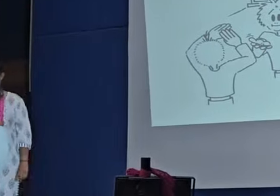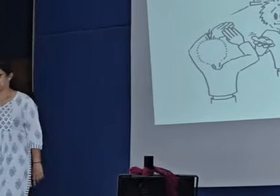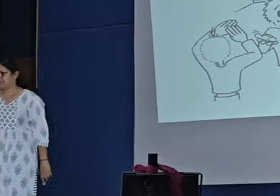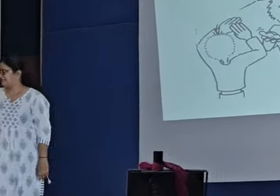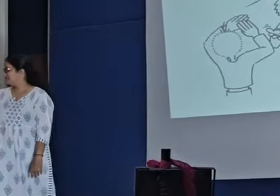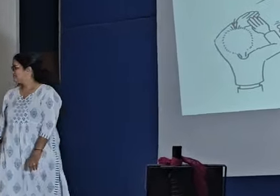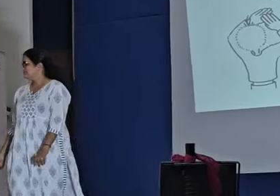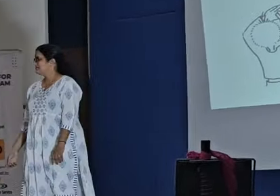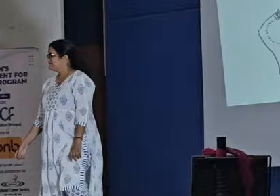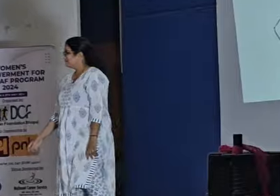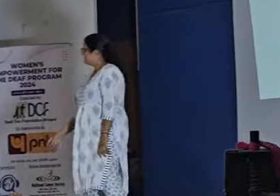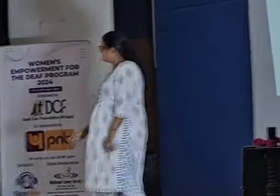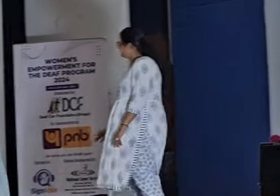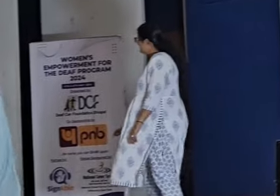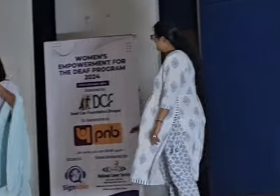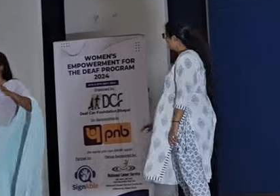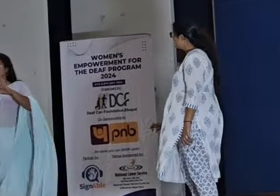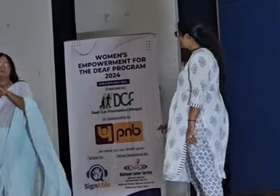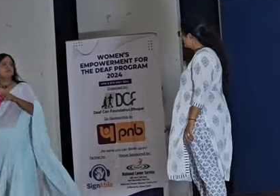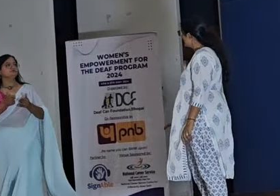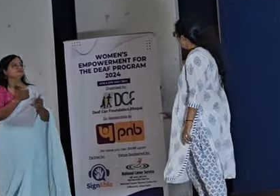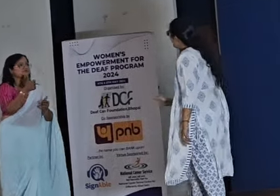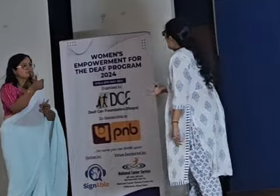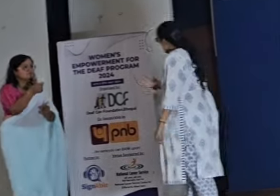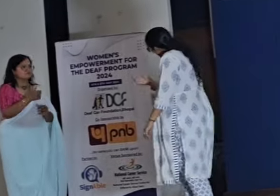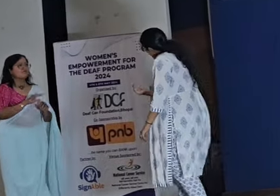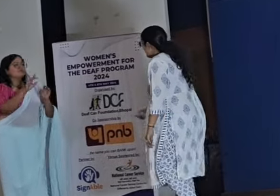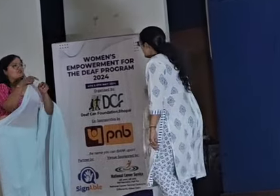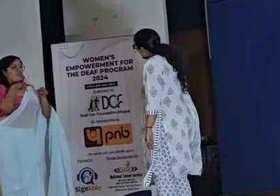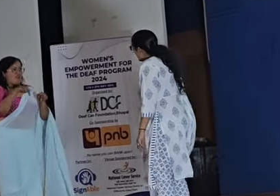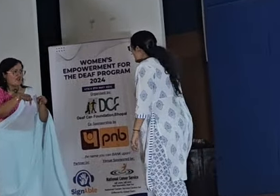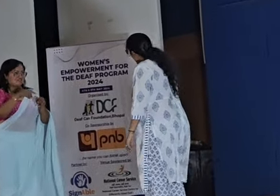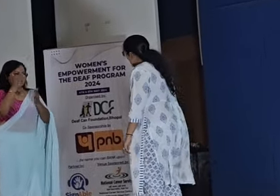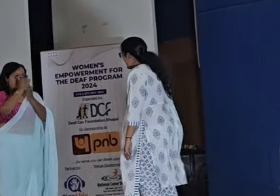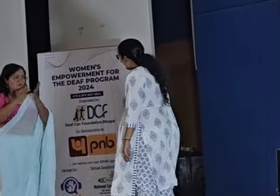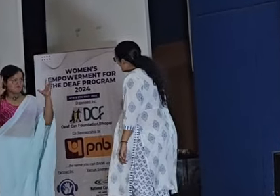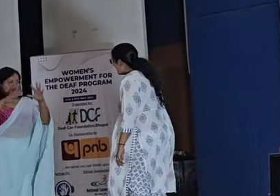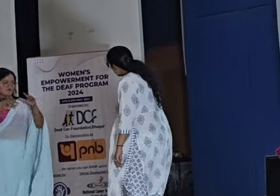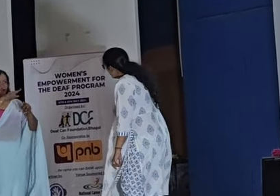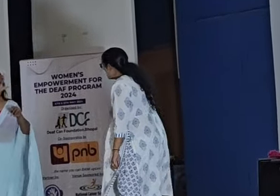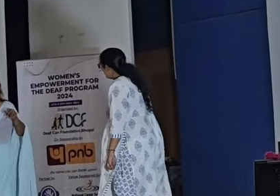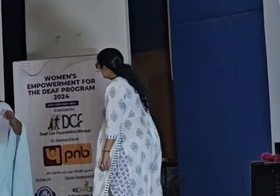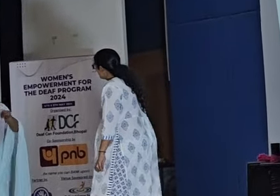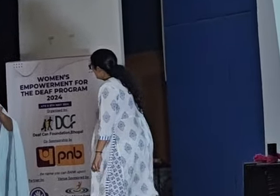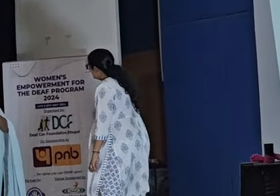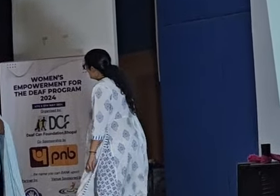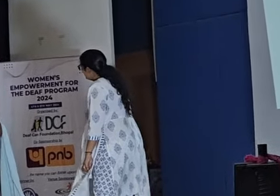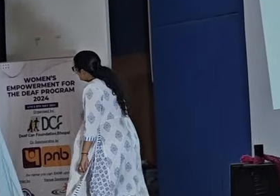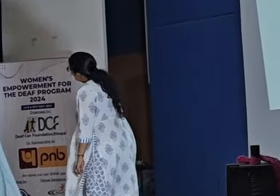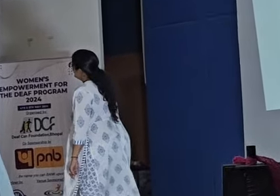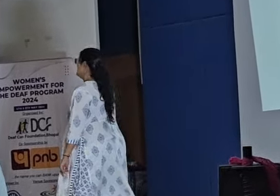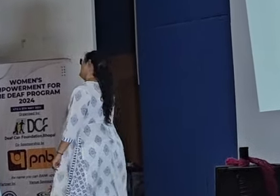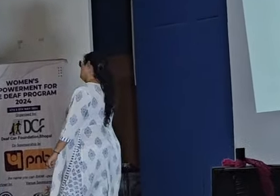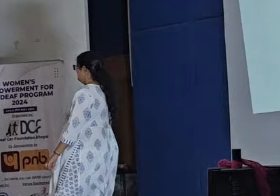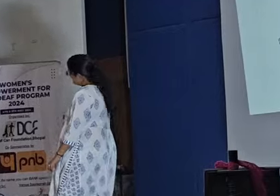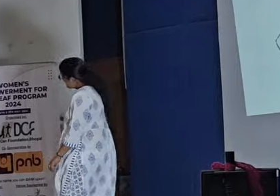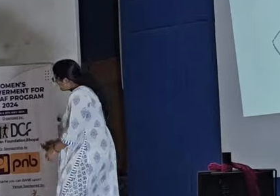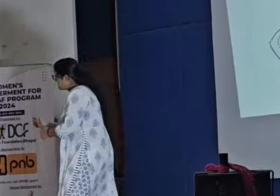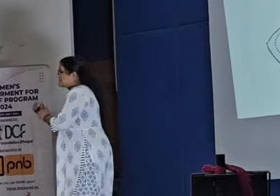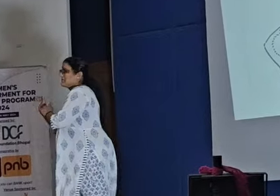कैसे फील करा सकते हैं, इनको अच्छा फील कैसे करा सकते हैं? जैसे कि देखिए अब मैं बिल्कुल पीछे से मेरा प्लेन एरिया है, मैंने बताया कि आज हमारा प्रोग्राम इस टाइम पे है, आप प्लीज